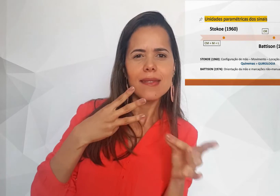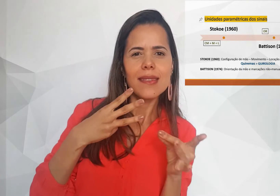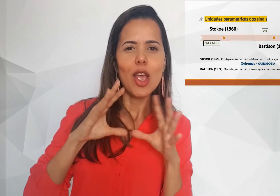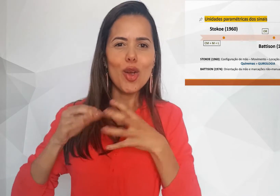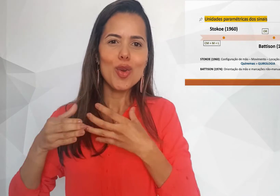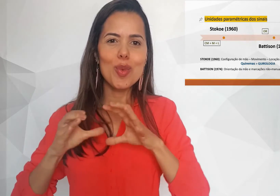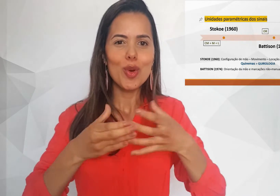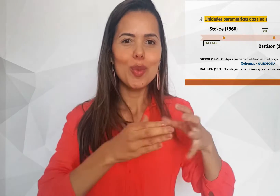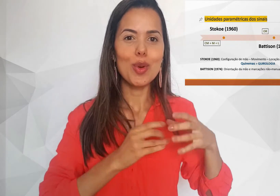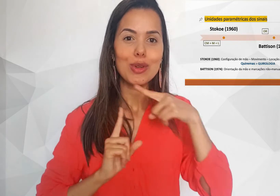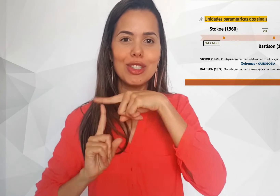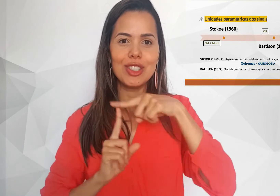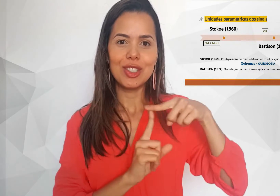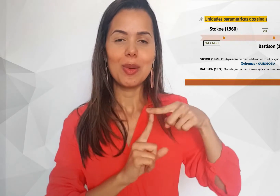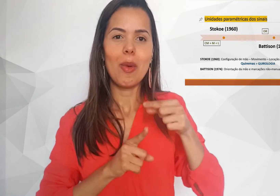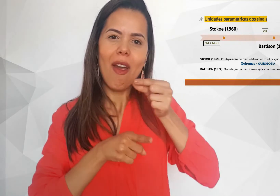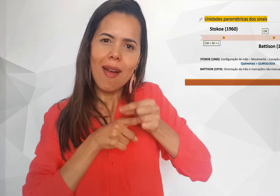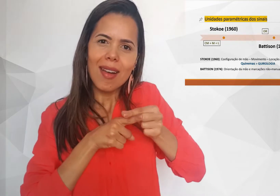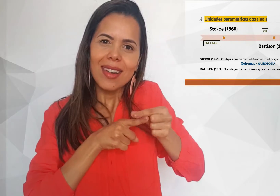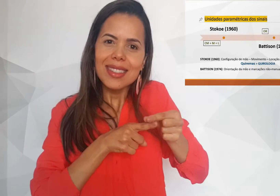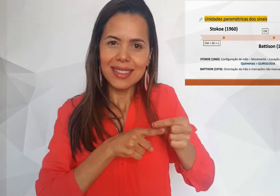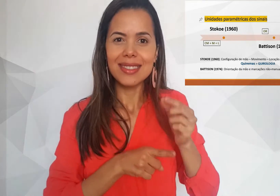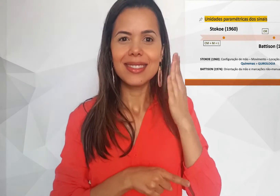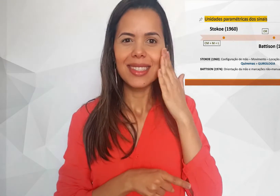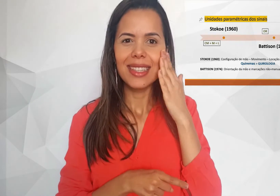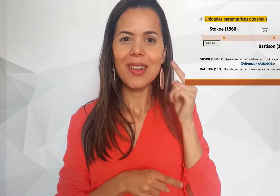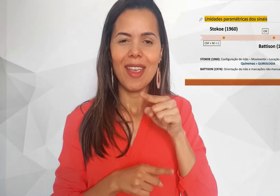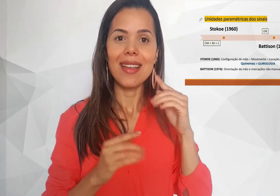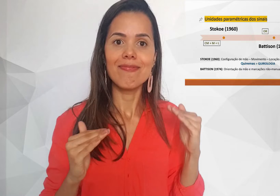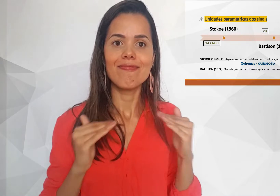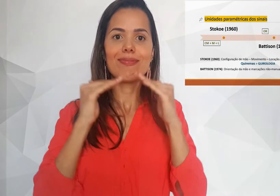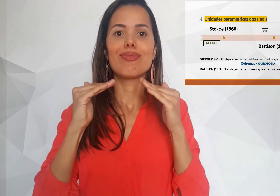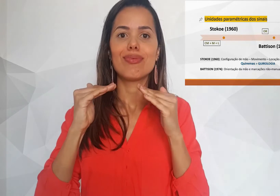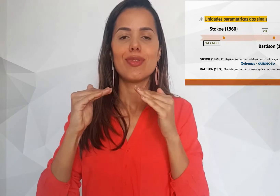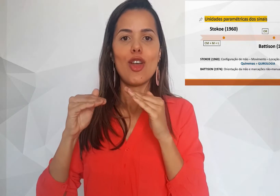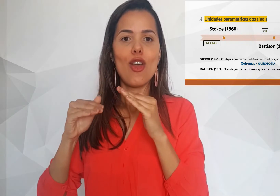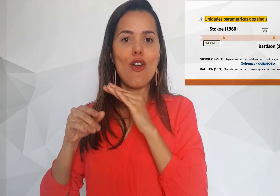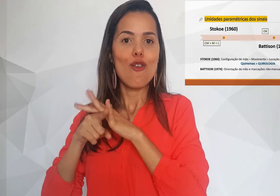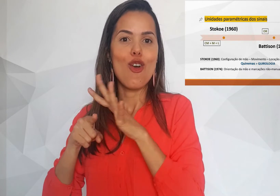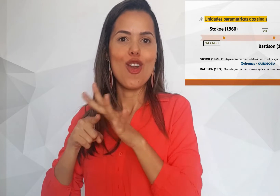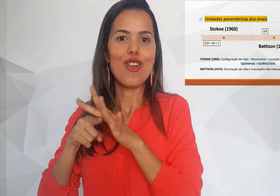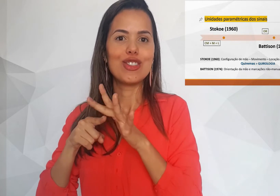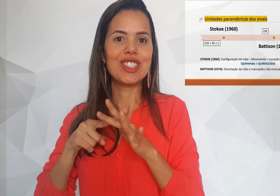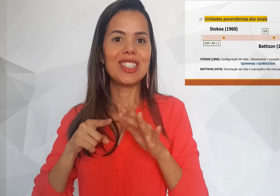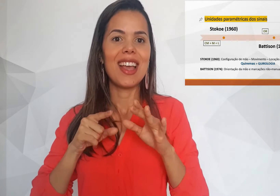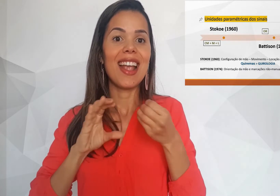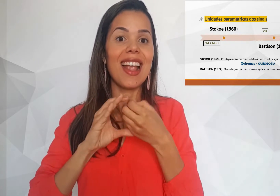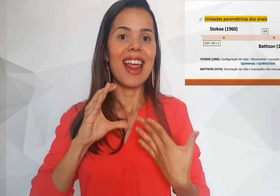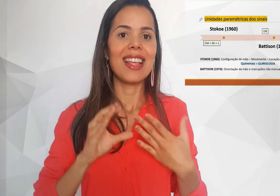traços distintivos, 3 tipos de unidades mínimas que correspondem a essa dupla